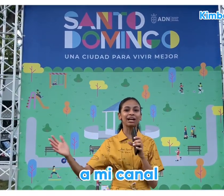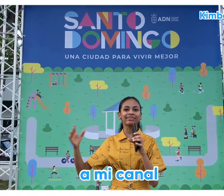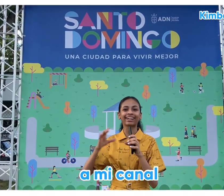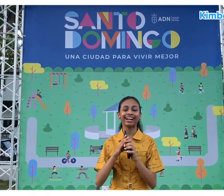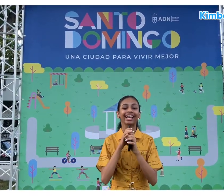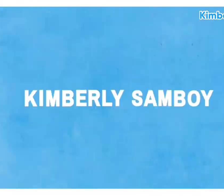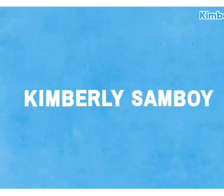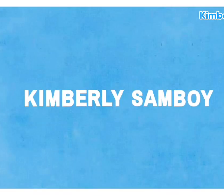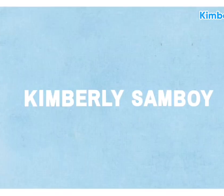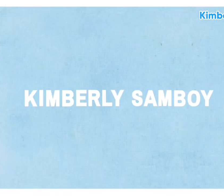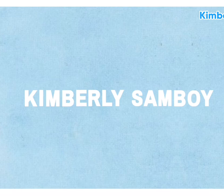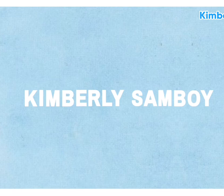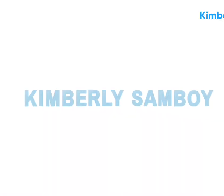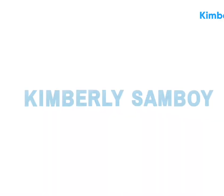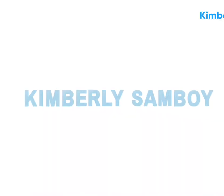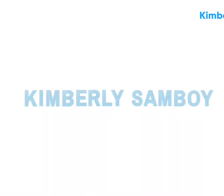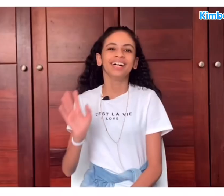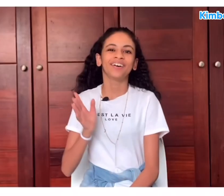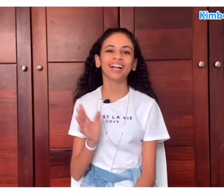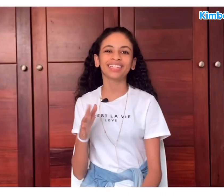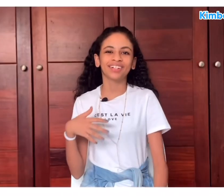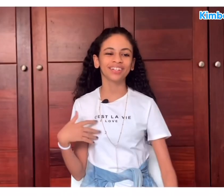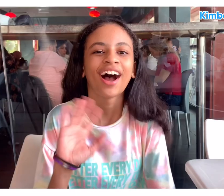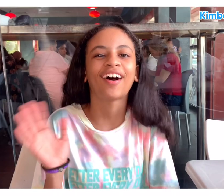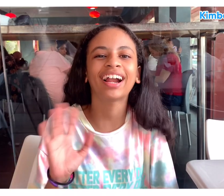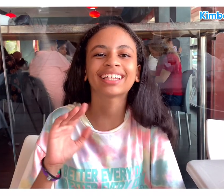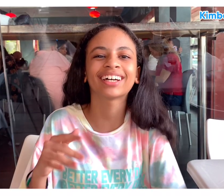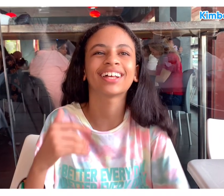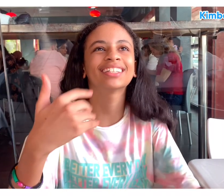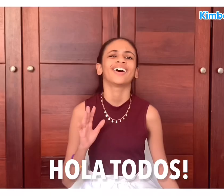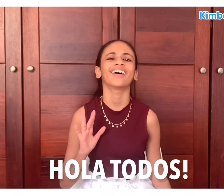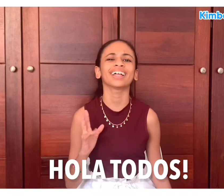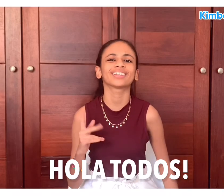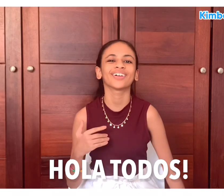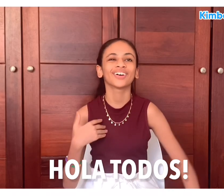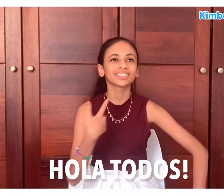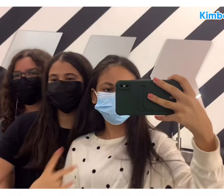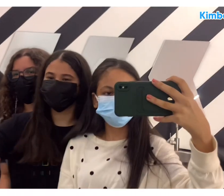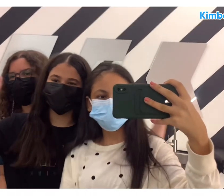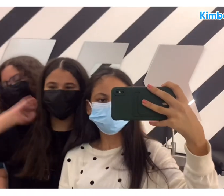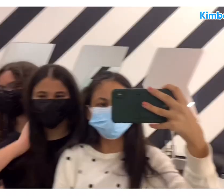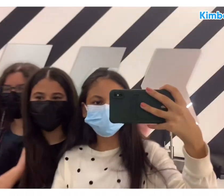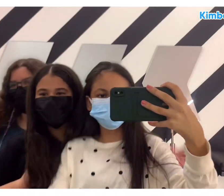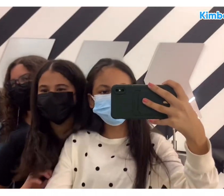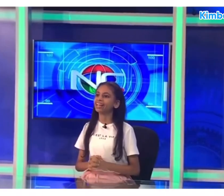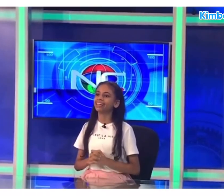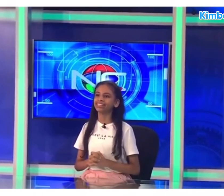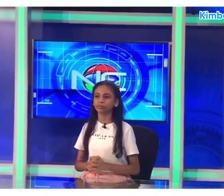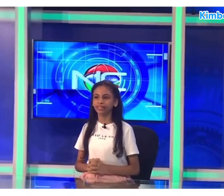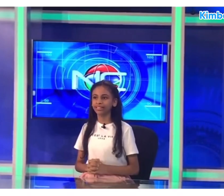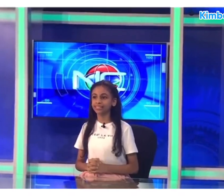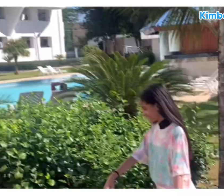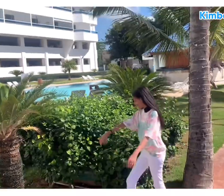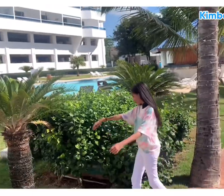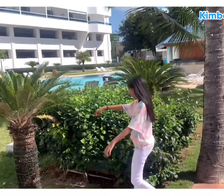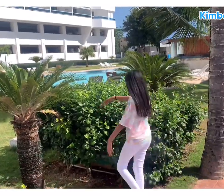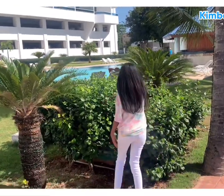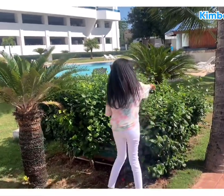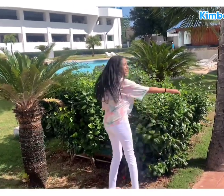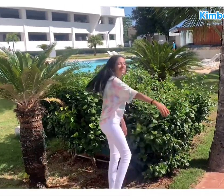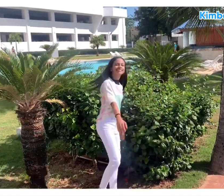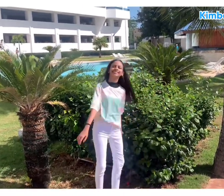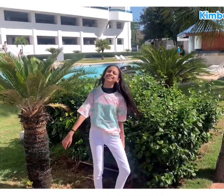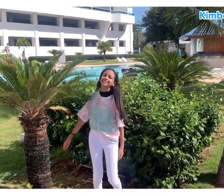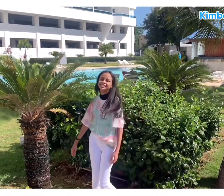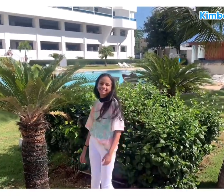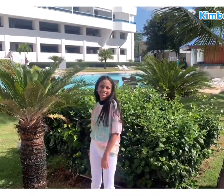bienvenidos a mi canal. Hola a todos. Hola a todos. Hola a todos. ¿Cómo están? Yo soy Kimberly Samboy y